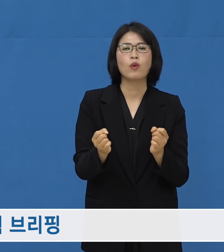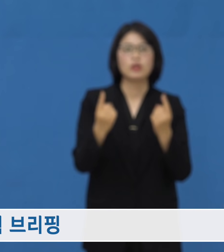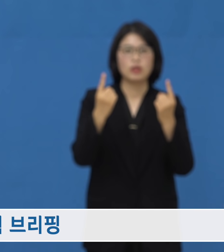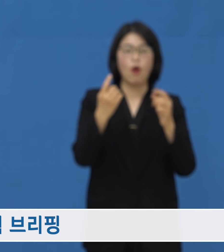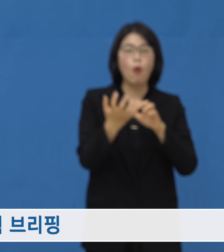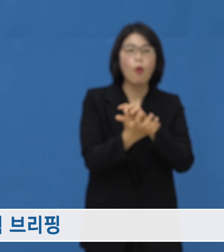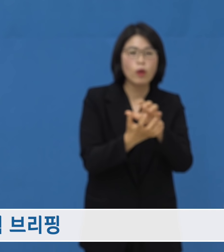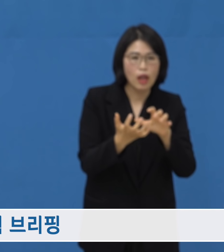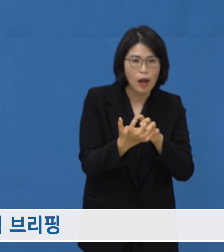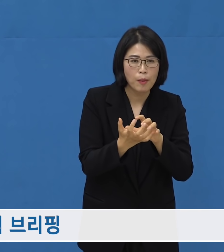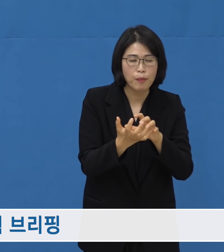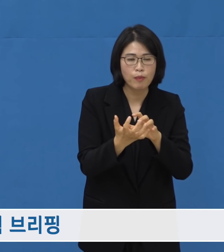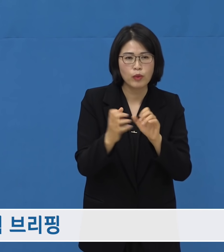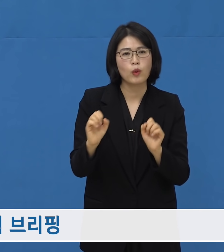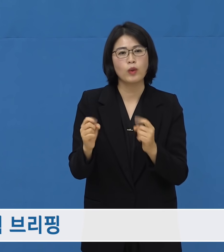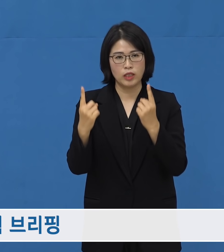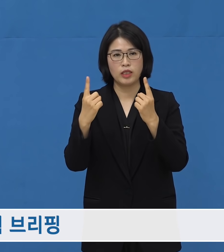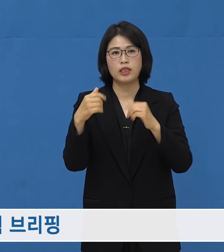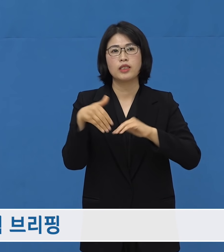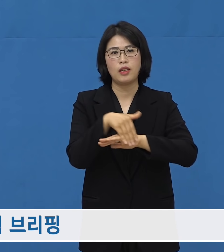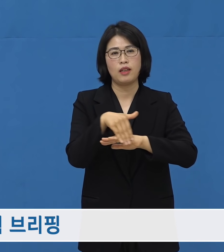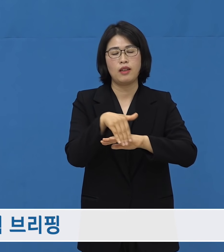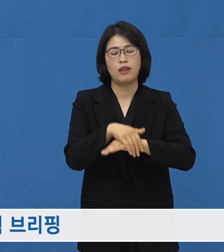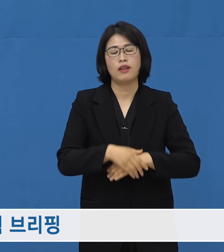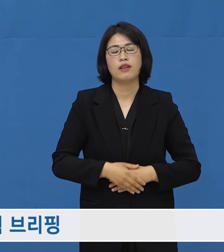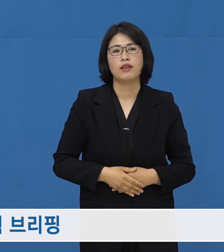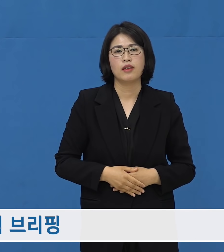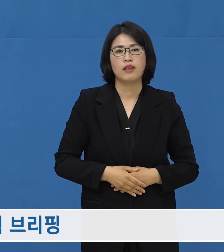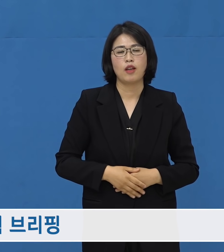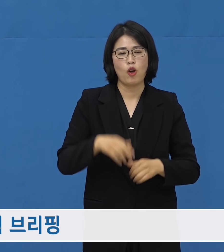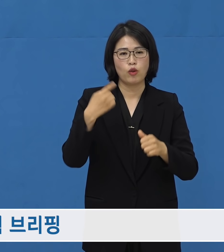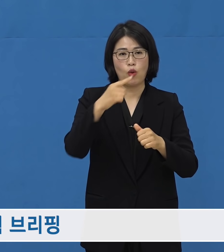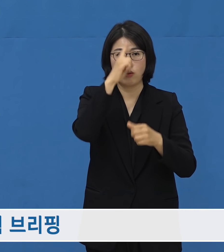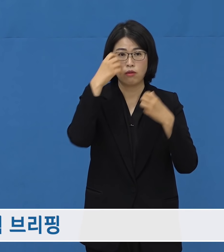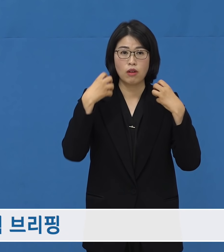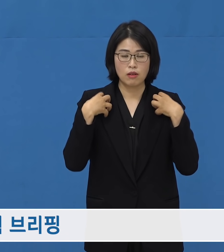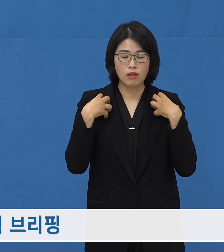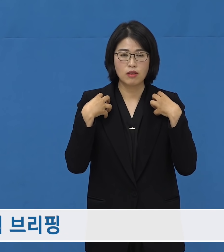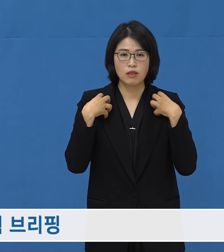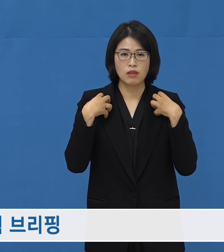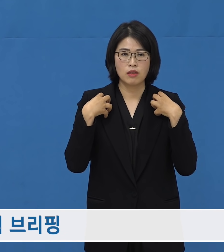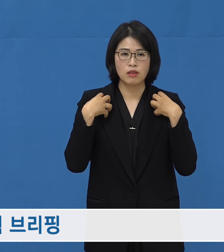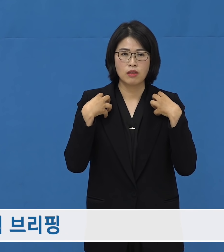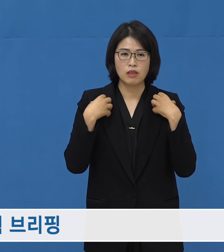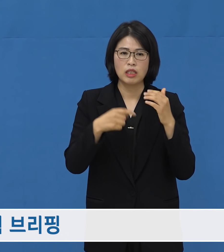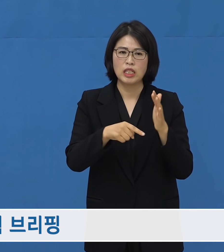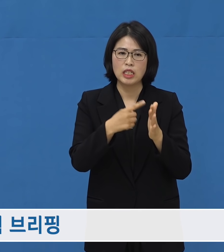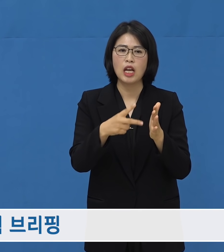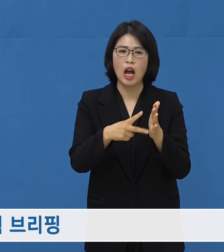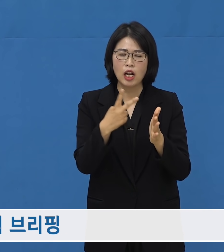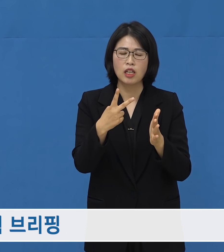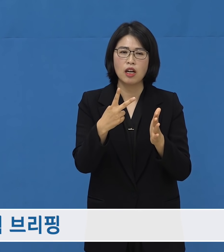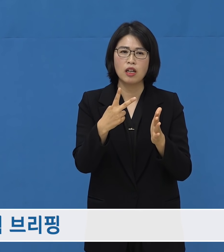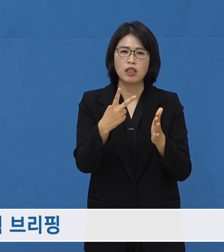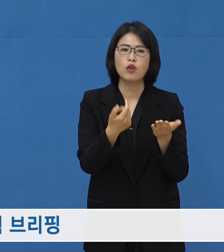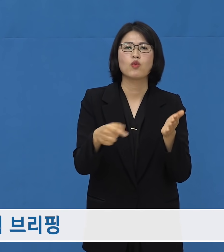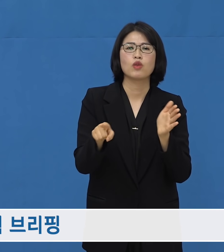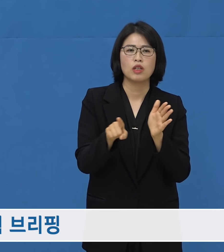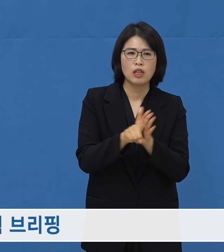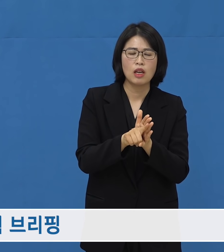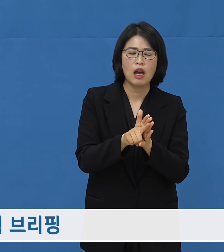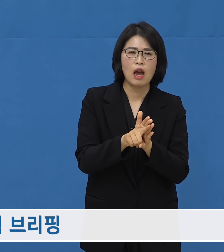혼합과 병행될 예정입니다. 그래서 교육청에서는 1, 2학년을 위한